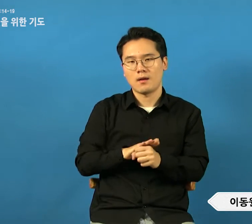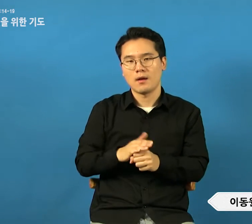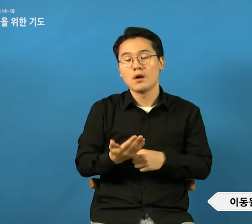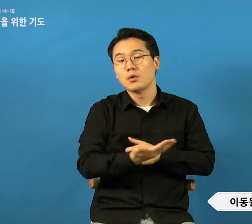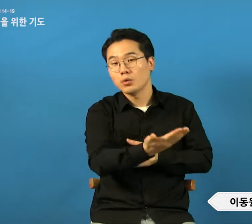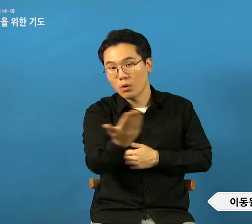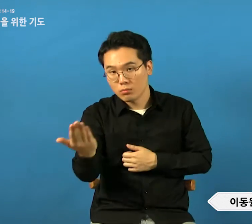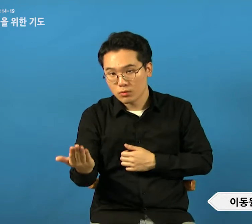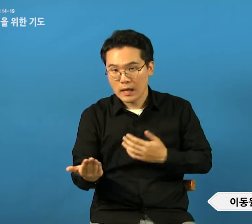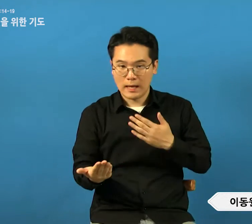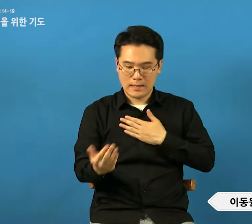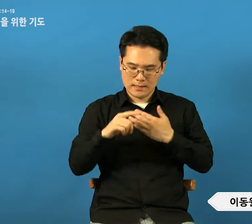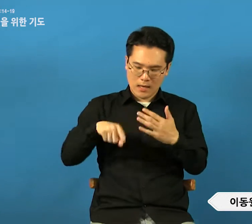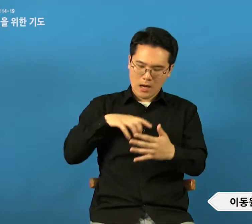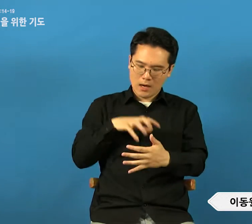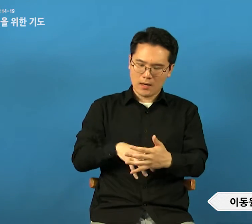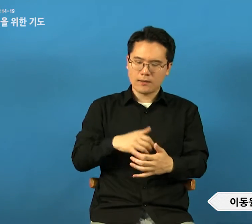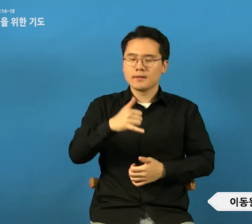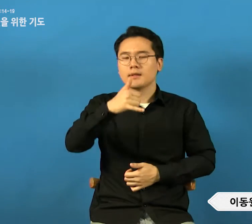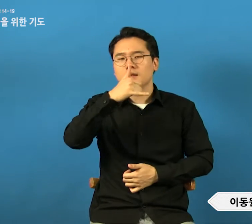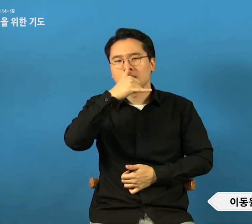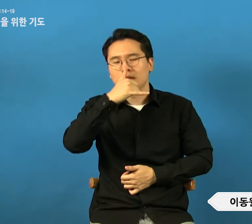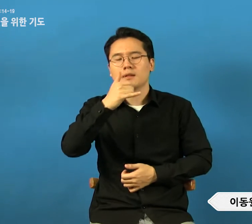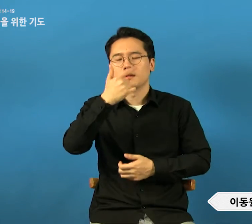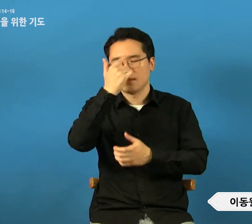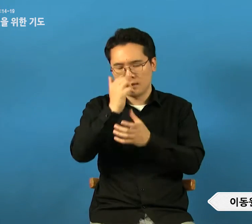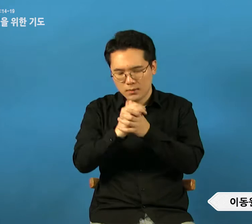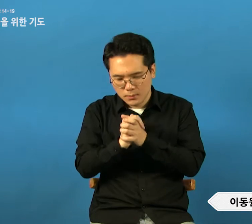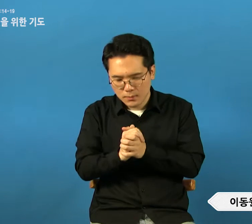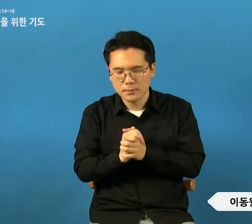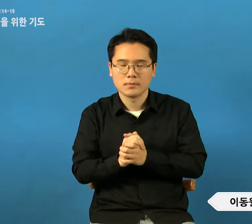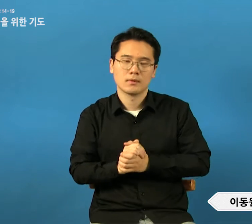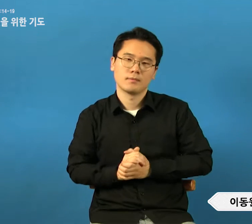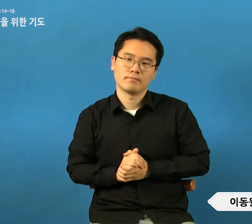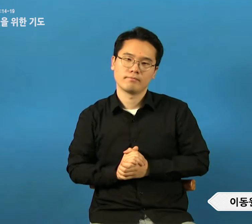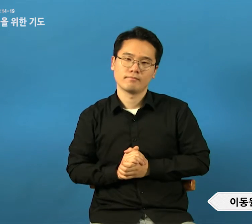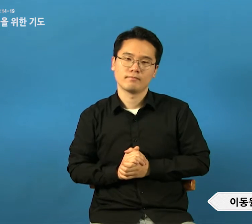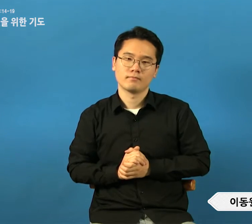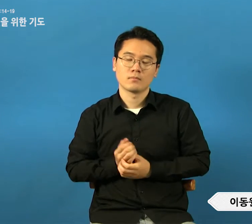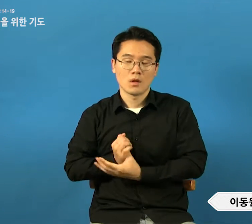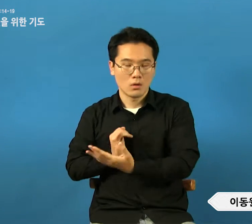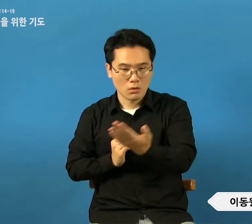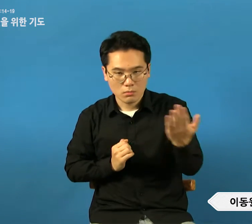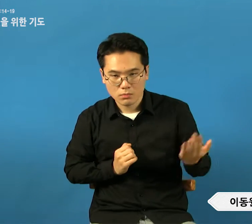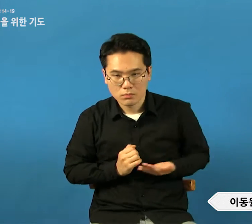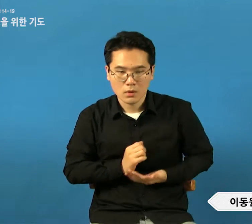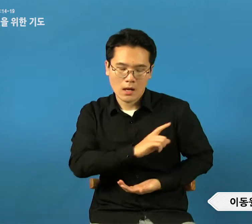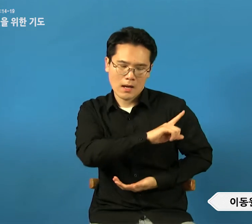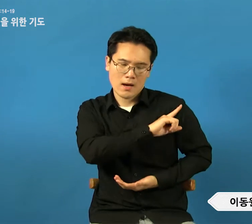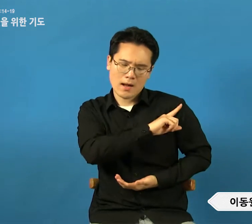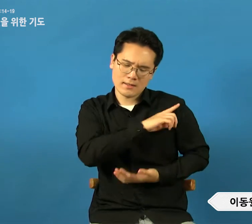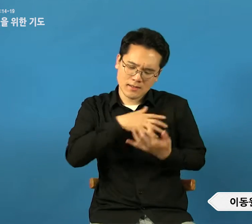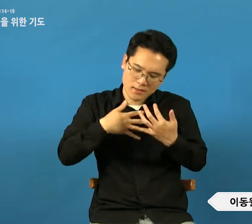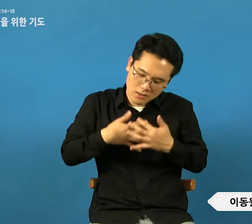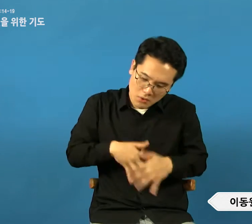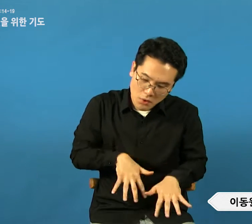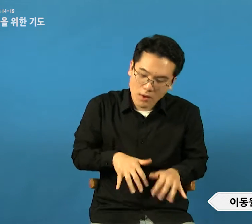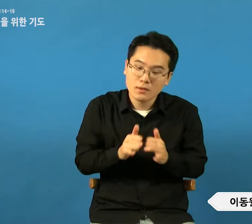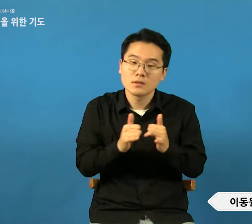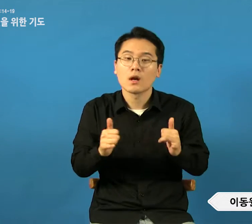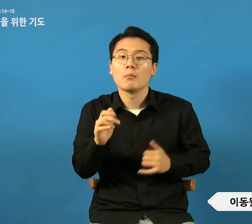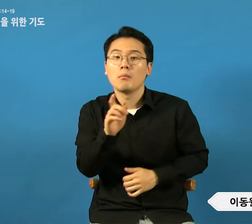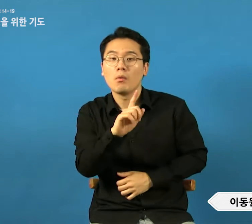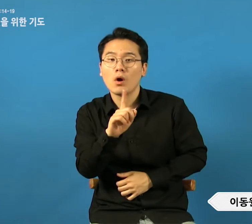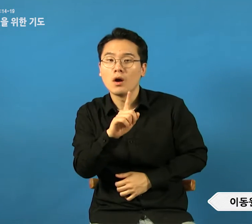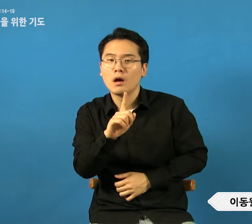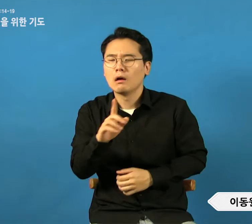여러분과 제 안에도 있기를 기도한다는 것입니다. 여러분, 가장 연약한 사람이 뭐냐? 사랑의 에너지가